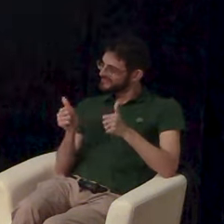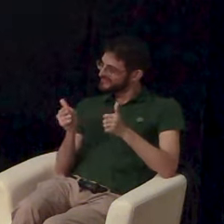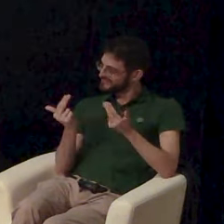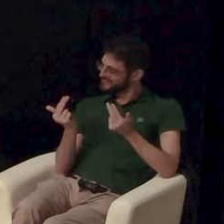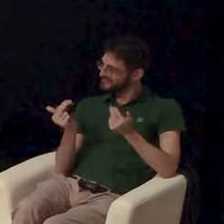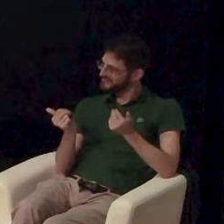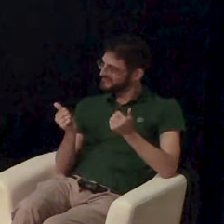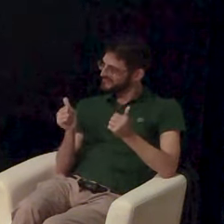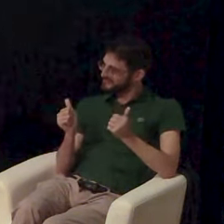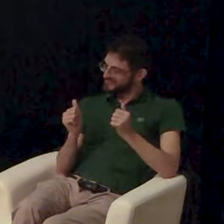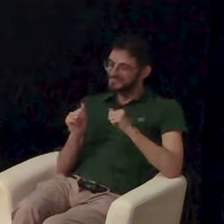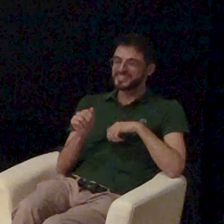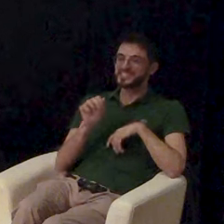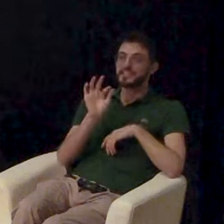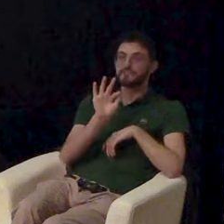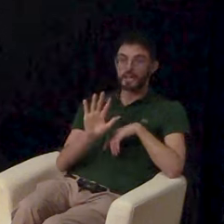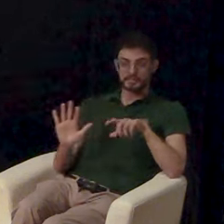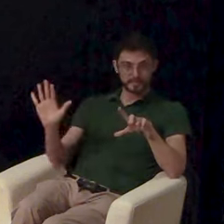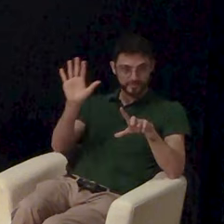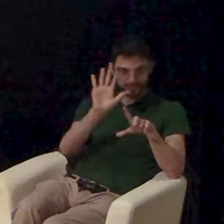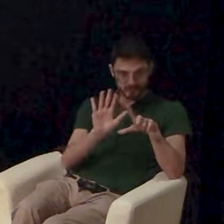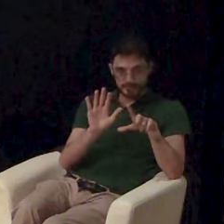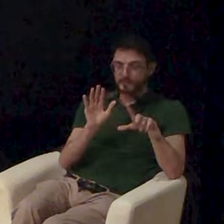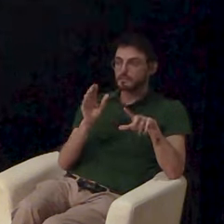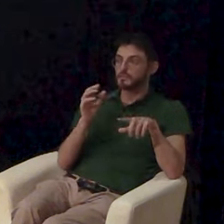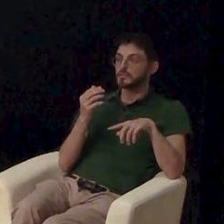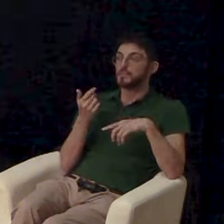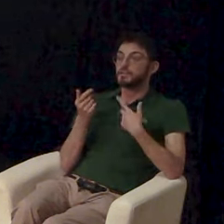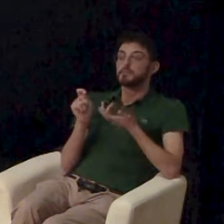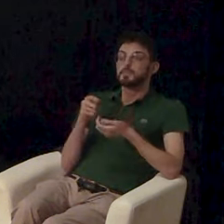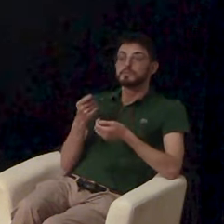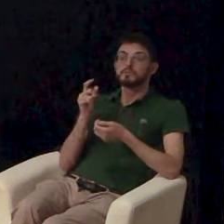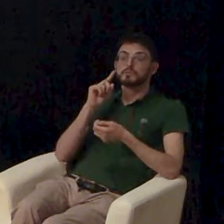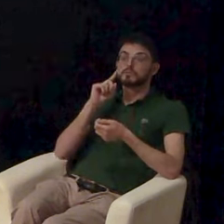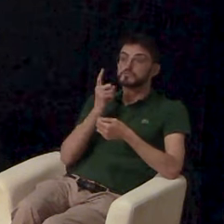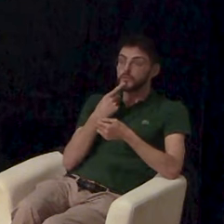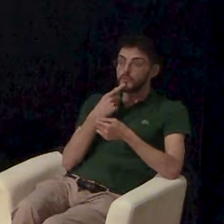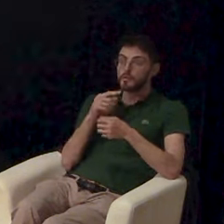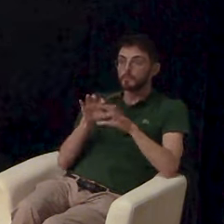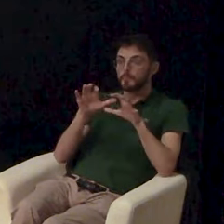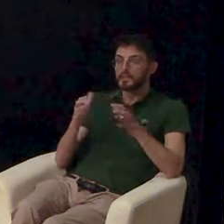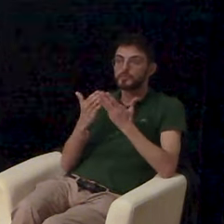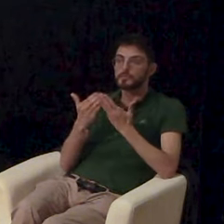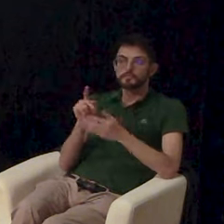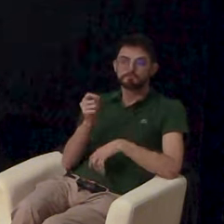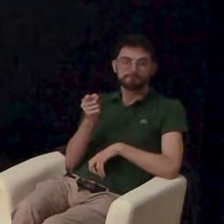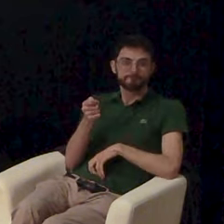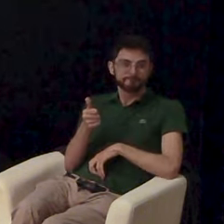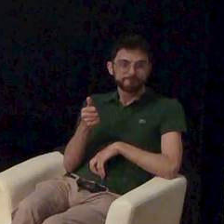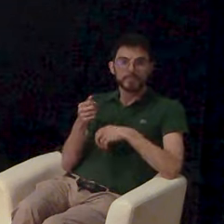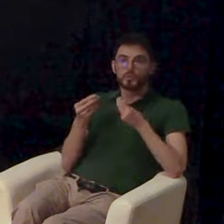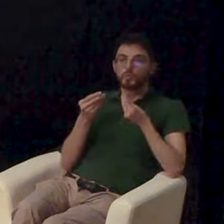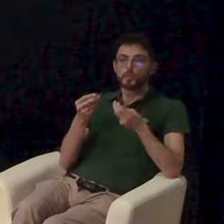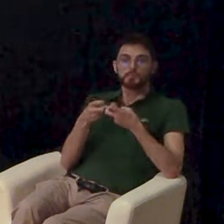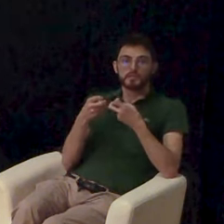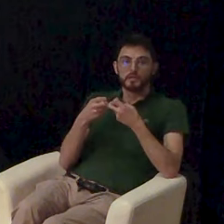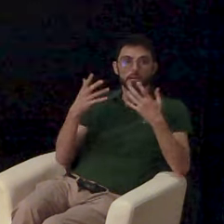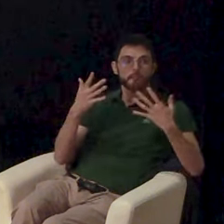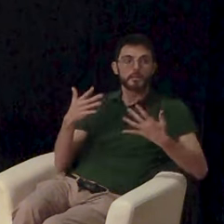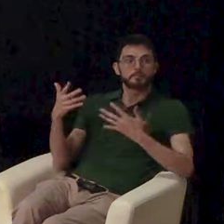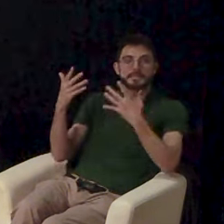Excusez-moi. Merci. Donc, dans toute la France, en fait, il y a des personnes sourdes qui font des